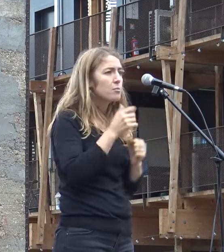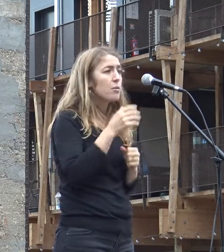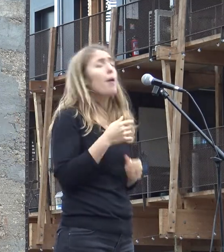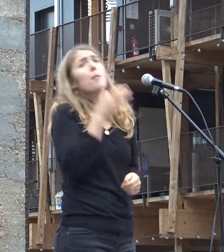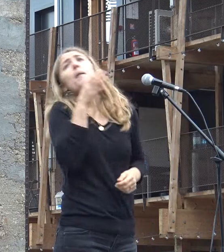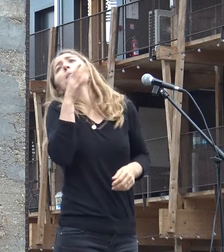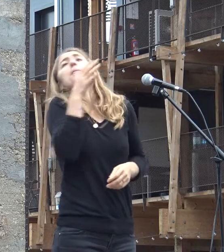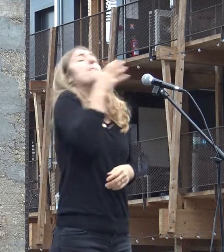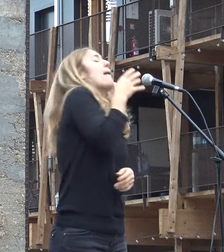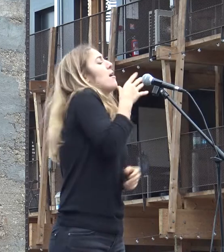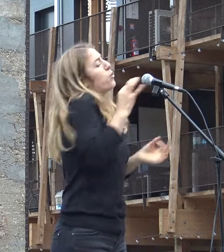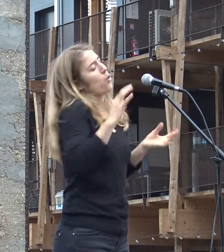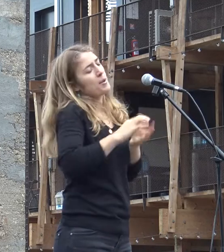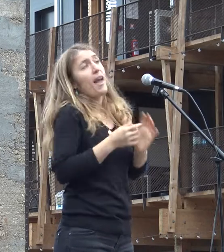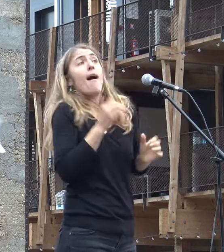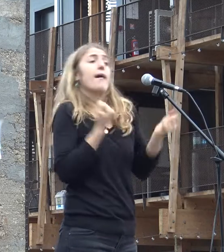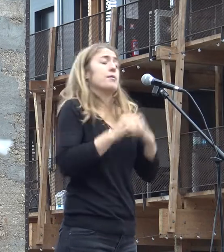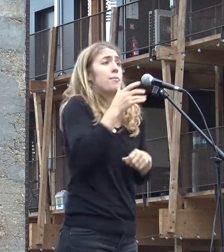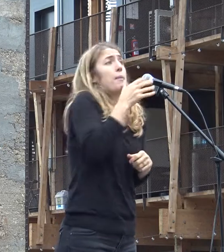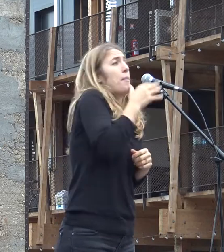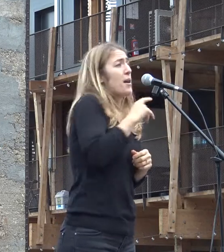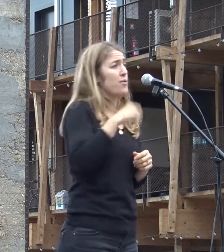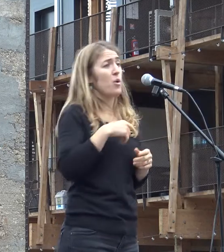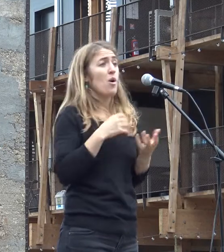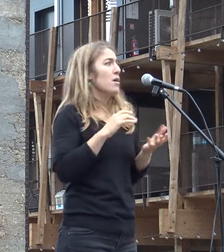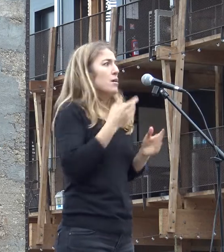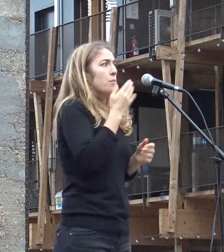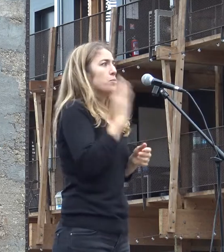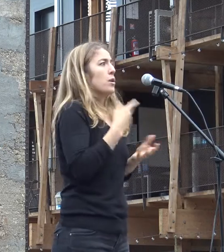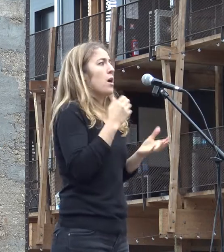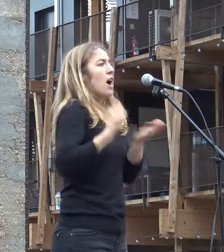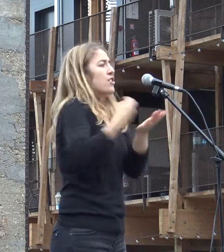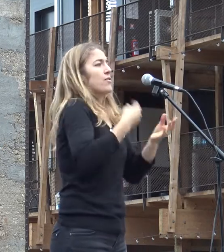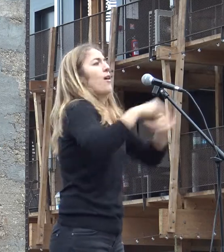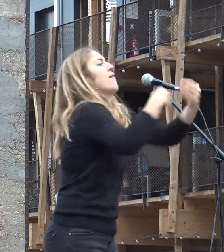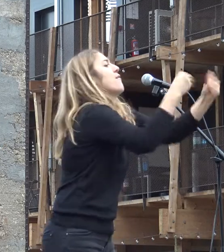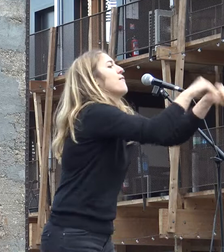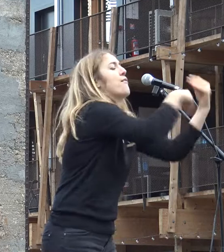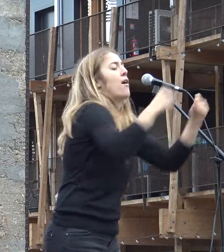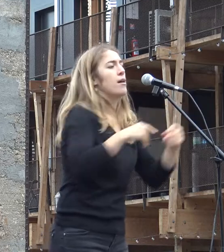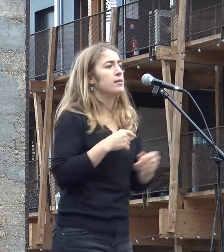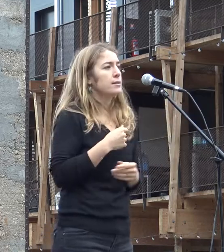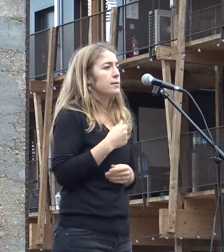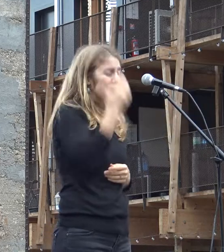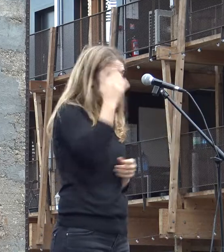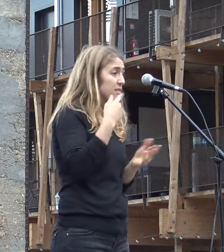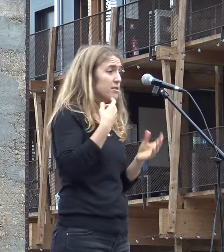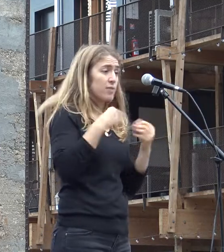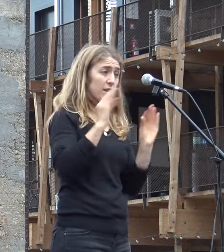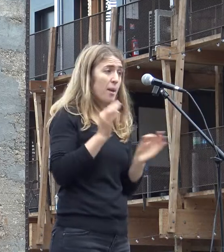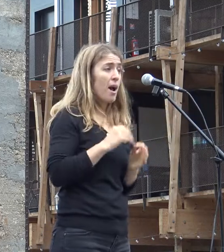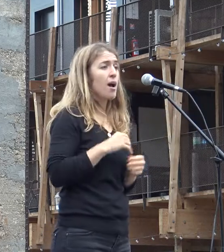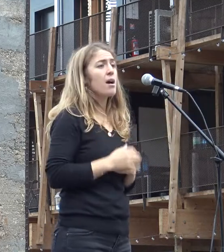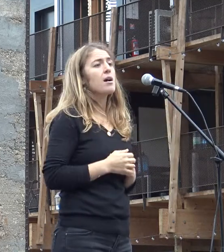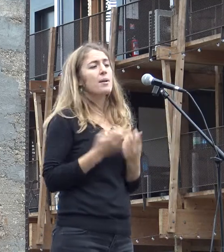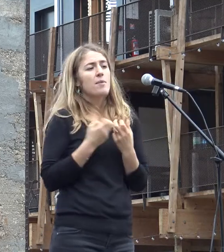agir. C'est compliqué d'agir parce qu'il faut consommer toujours plus, sinon on ne se serait pas confortable. Vous comprenez, il faut baisser le chauffage, mais il